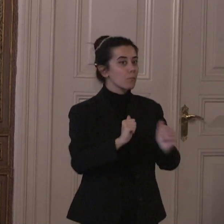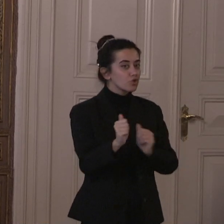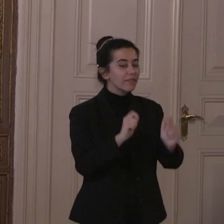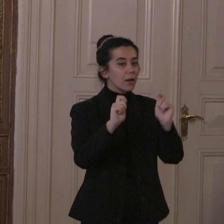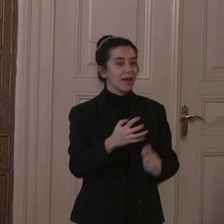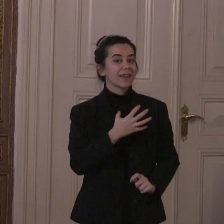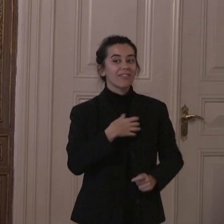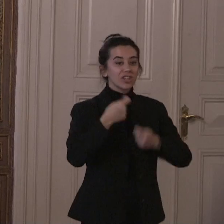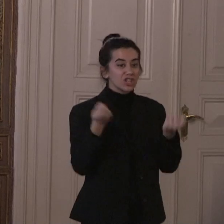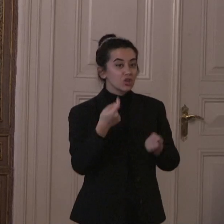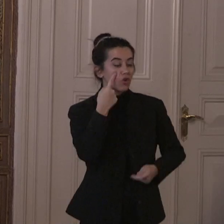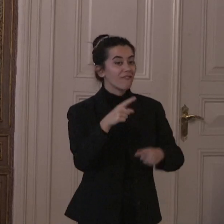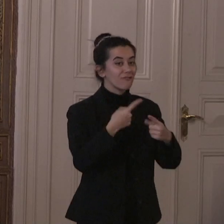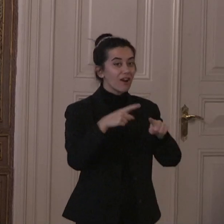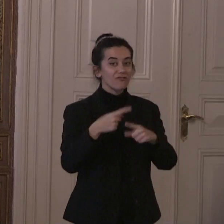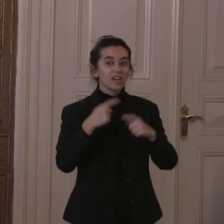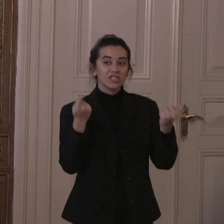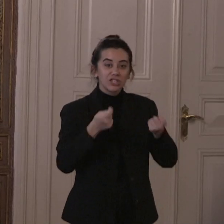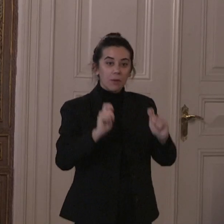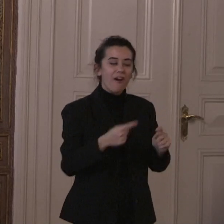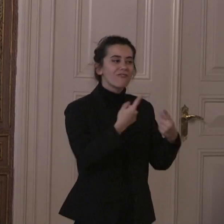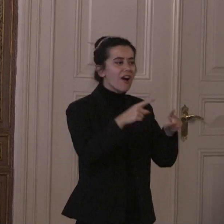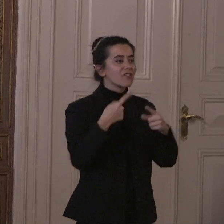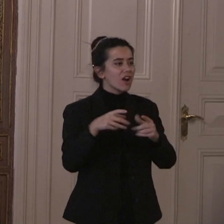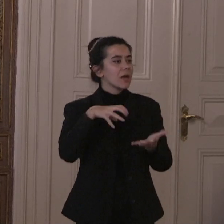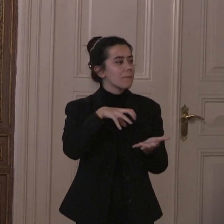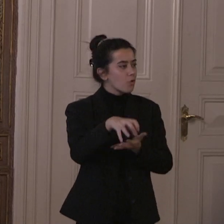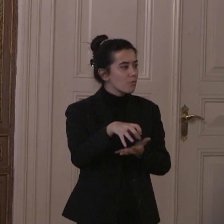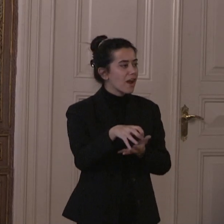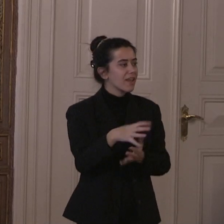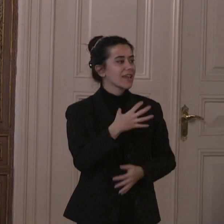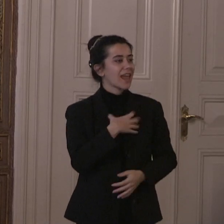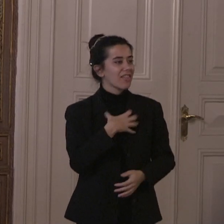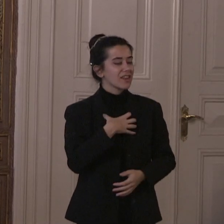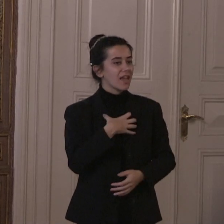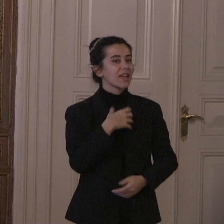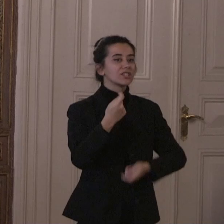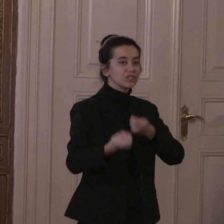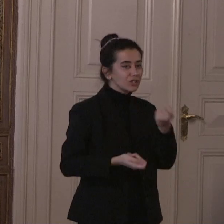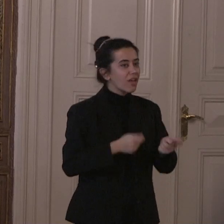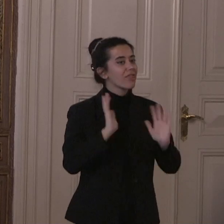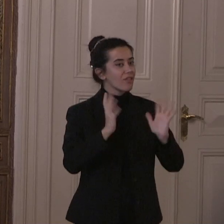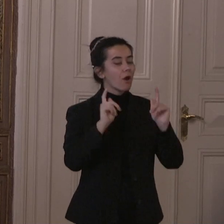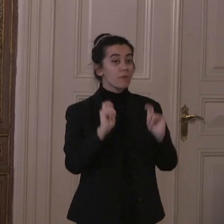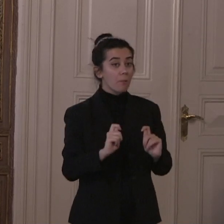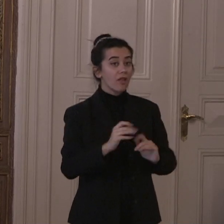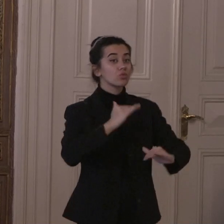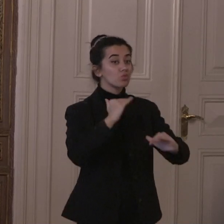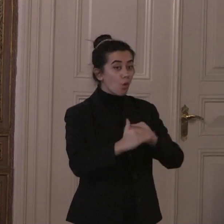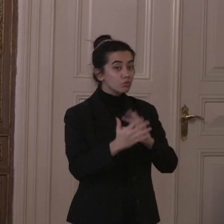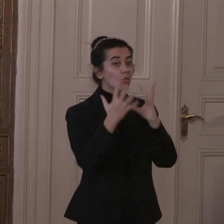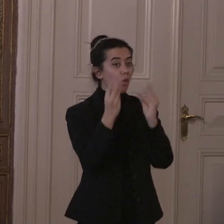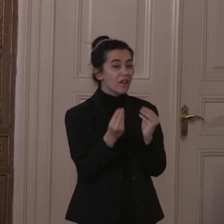farklı işler yapan değişik branşlarda bireyler olarak toplum yaşamında aktif yer